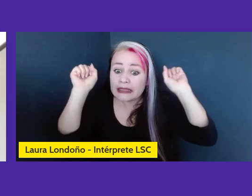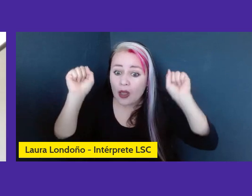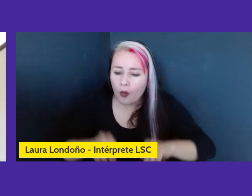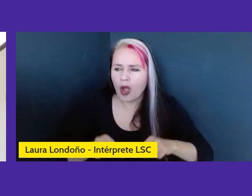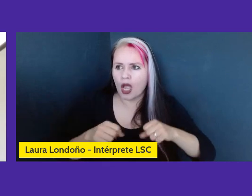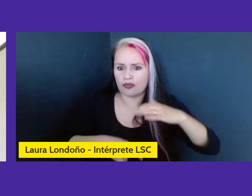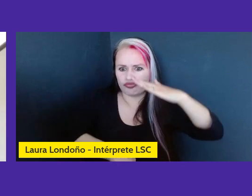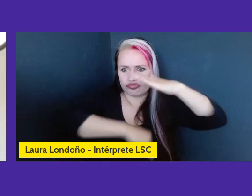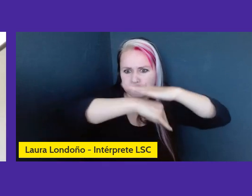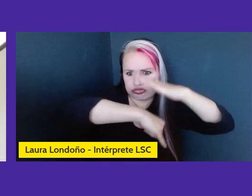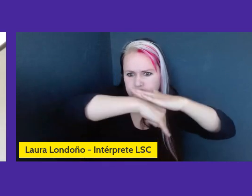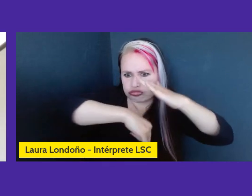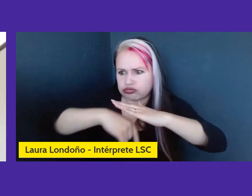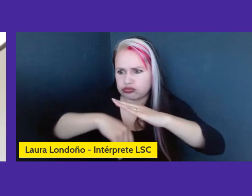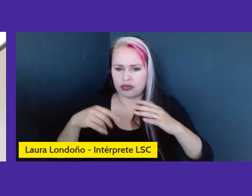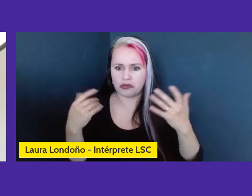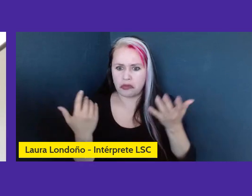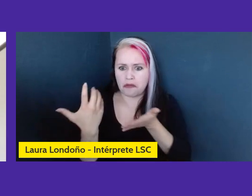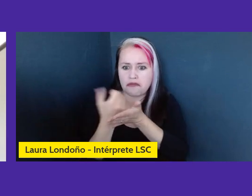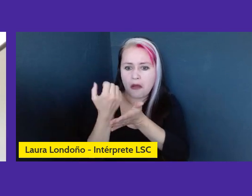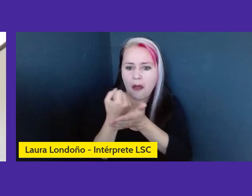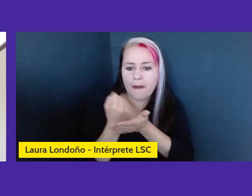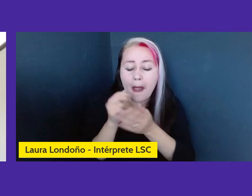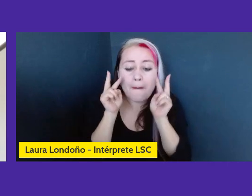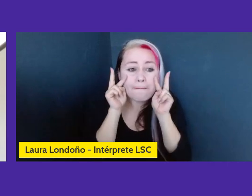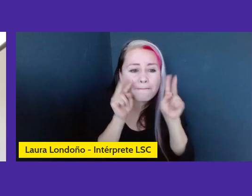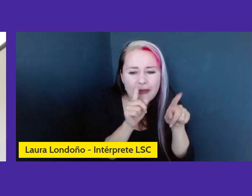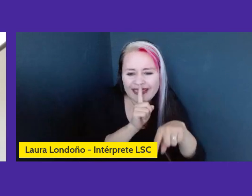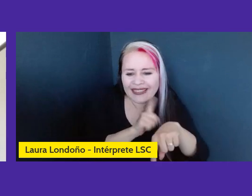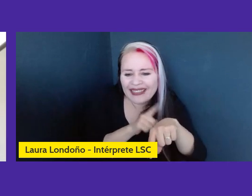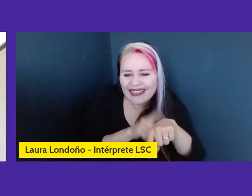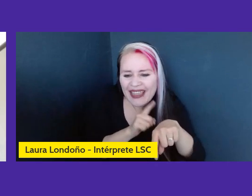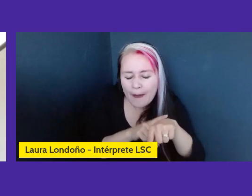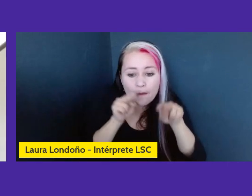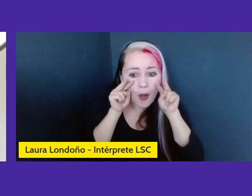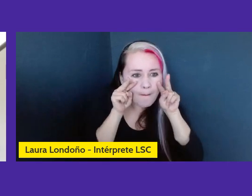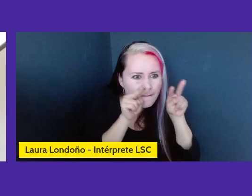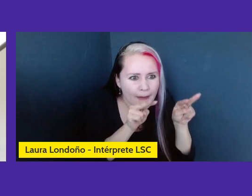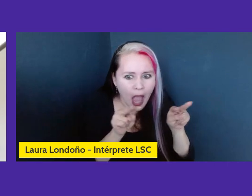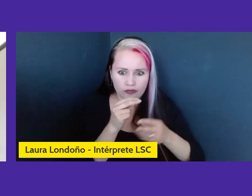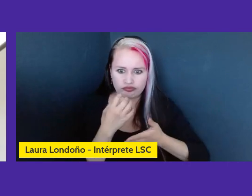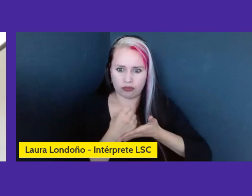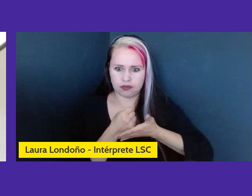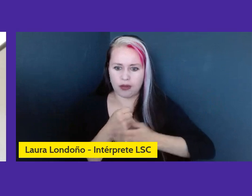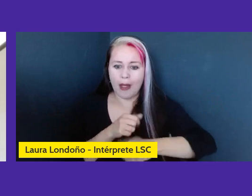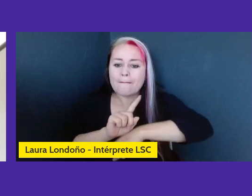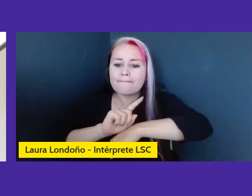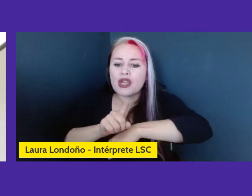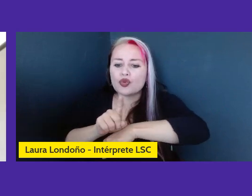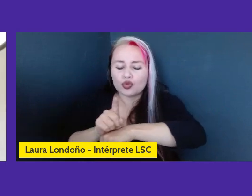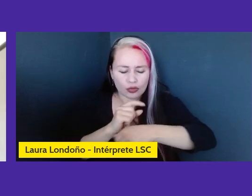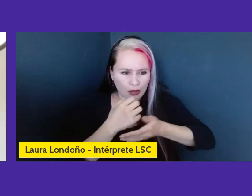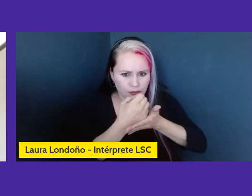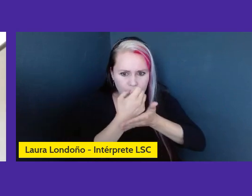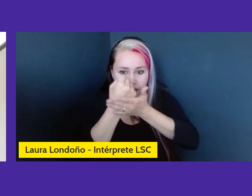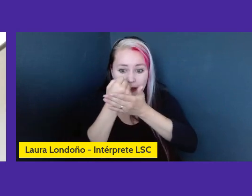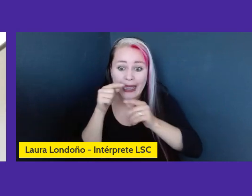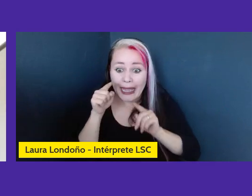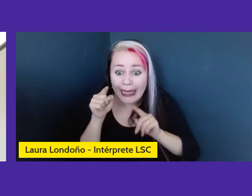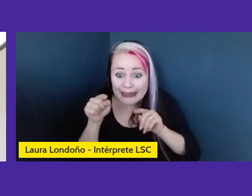que es revenue, a regalías por minutos de visualización, y que eso hace que pueda cruzar fronteras esa